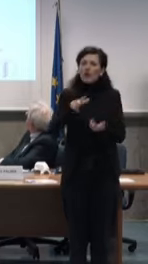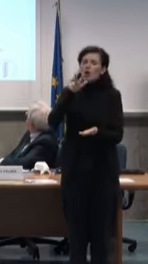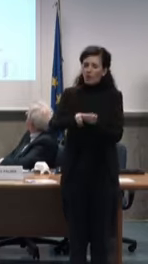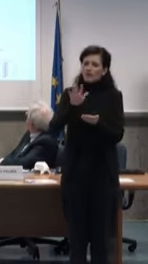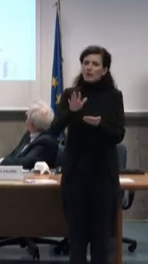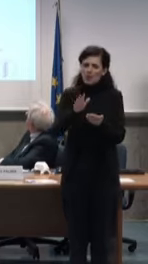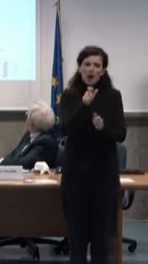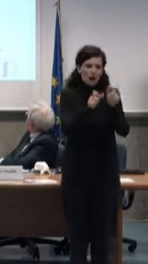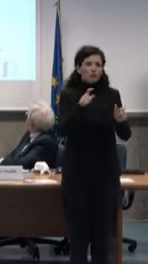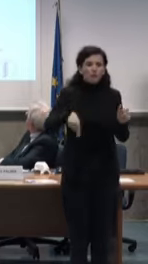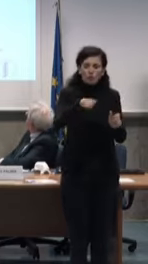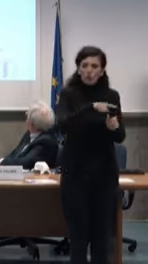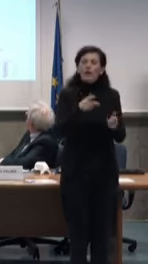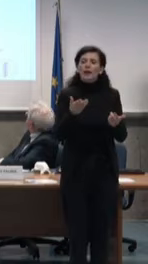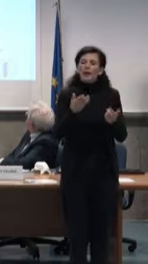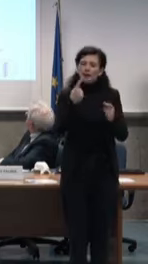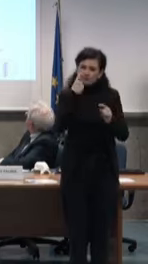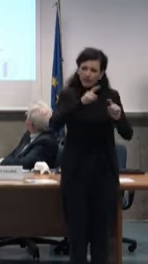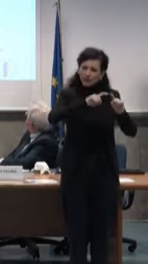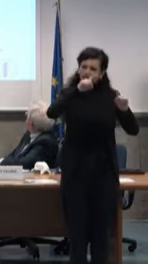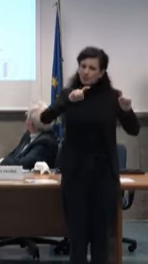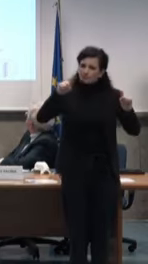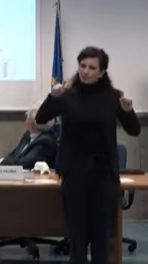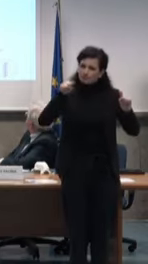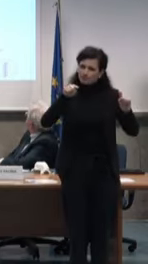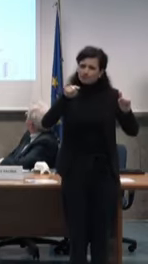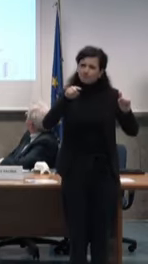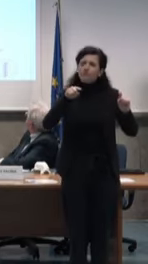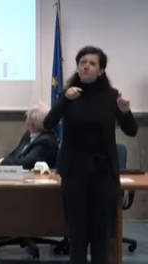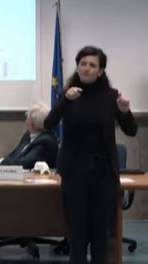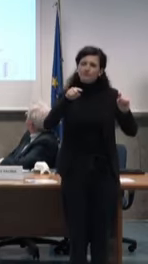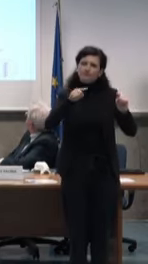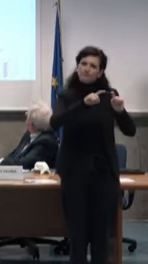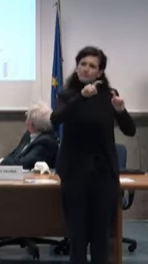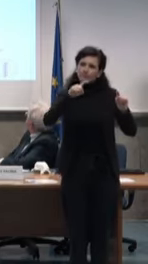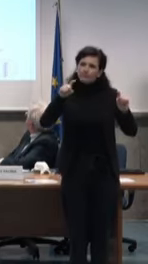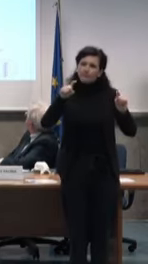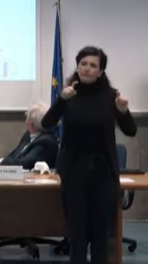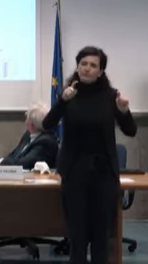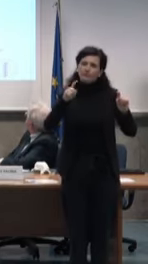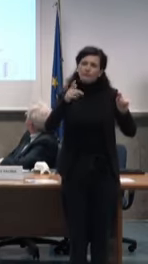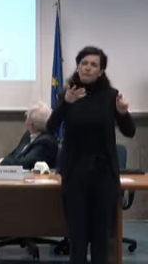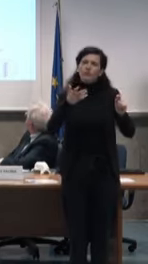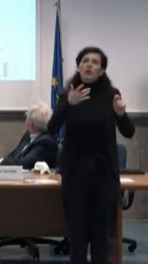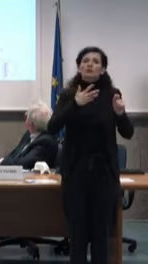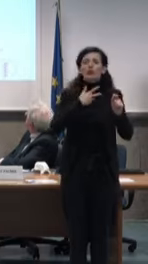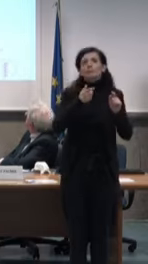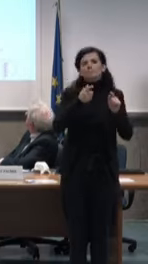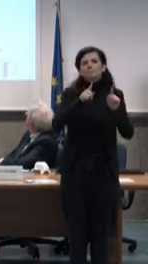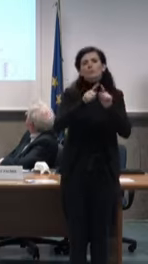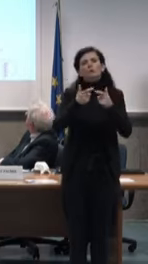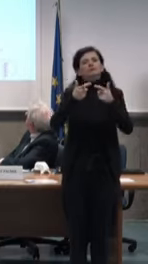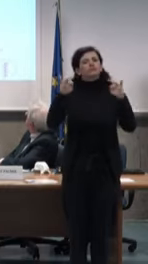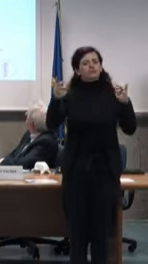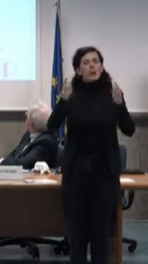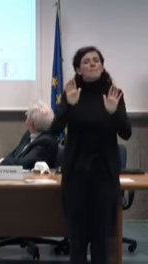sostanzialmente anche in questo caso la curva mostra indica in qualche modo una forma di decrescita in qualche modo la cura però come